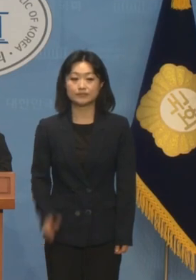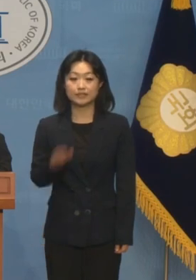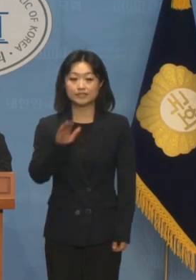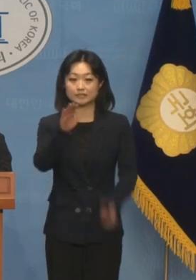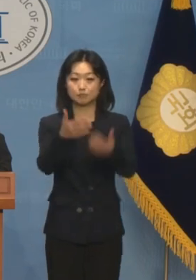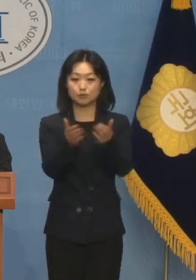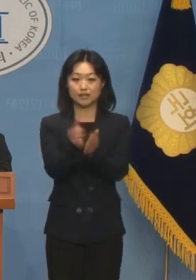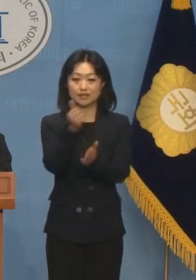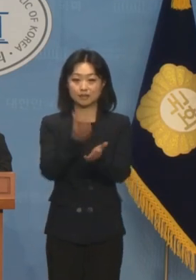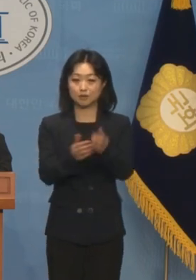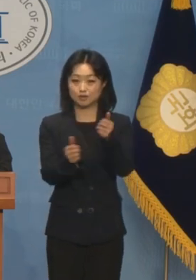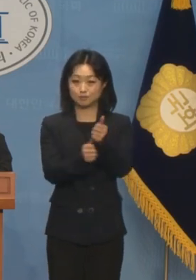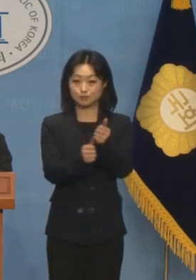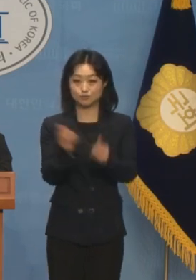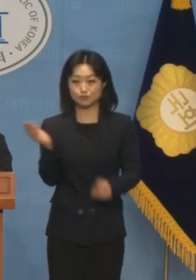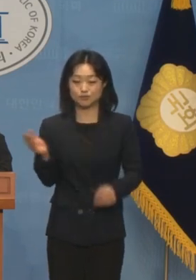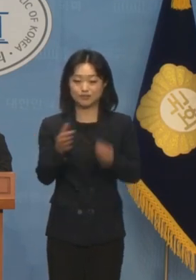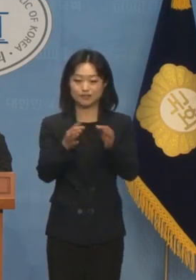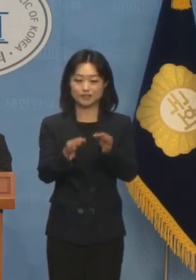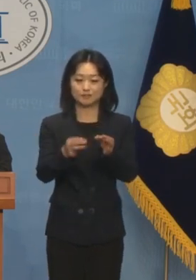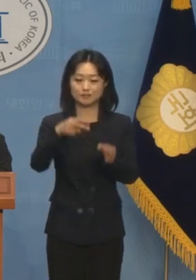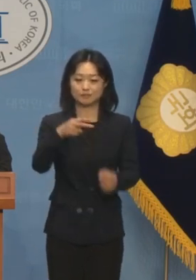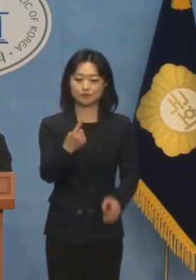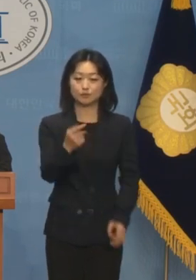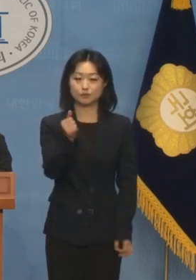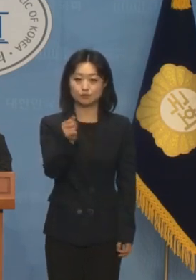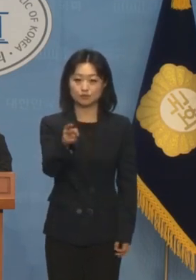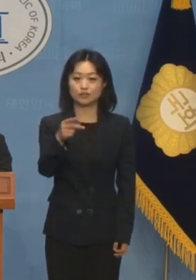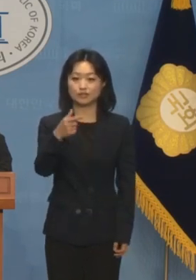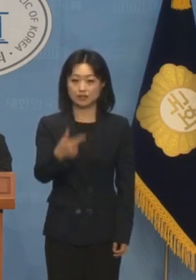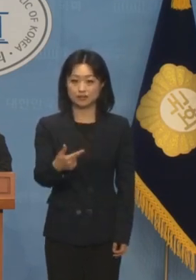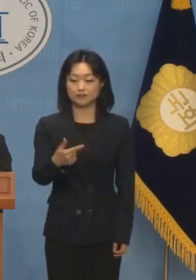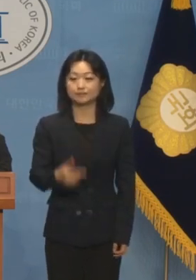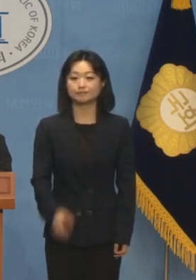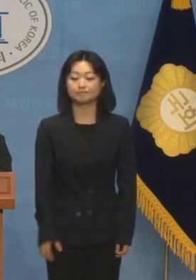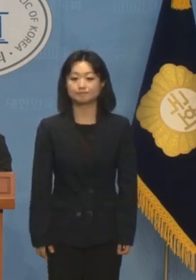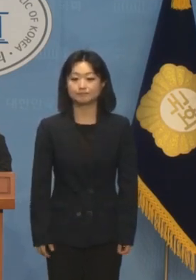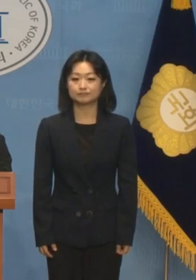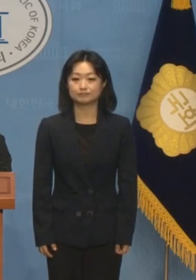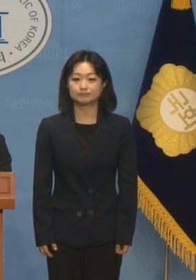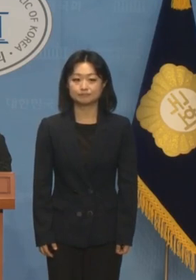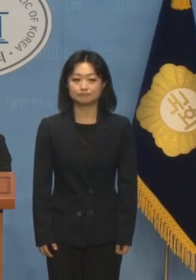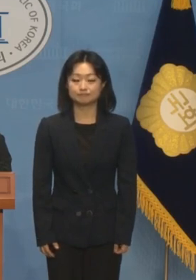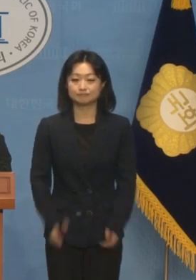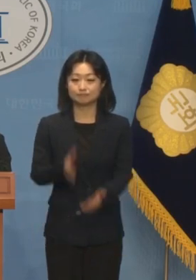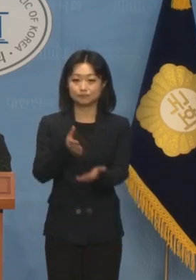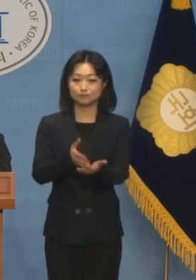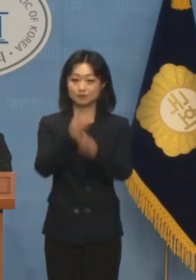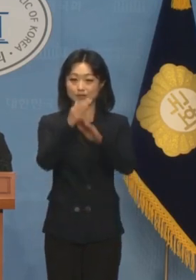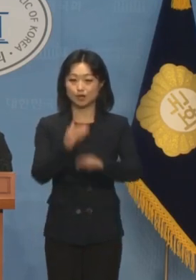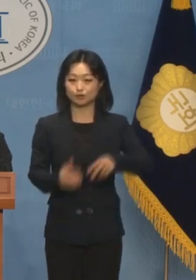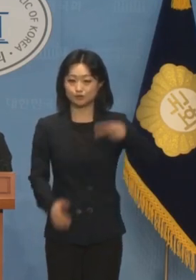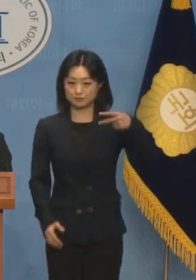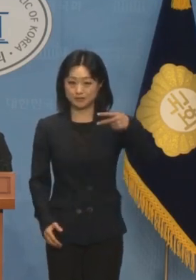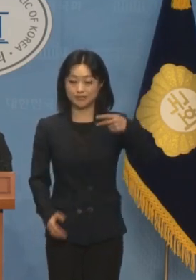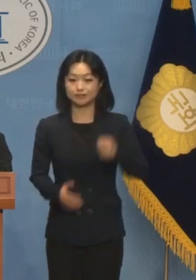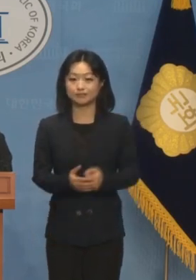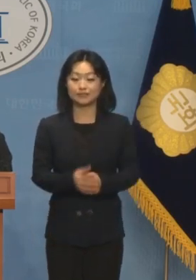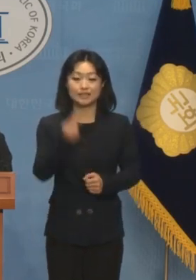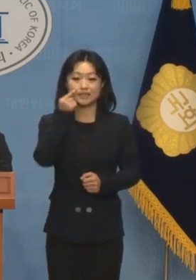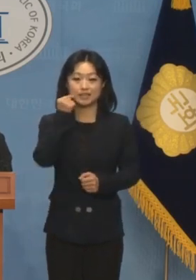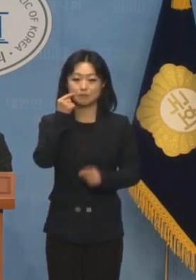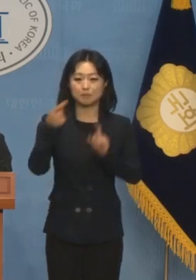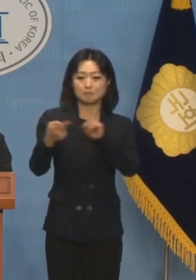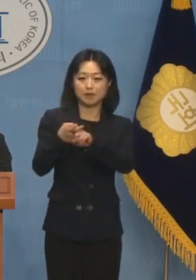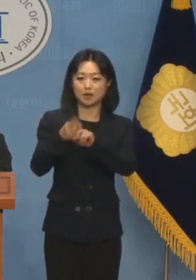진보당 부대변인 김도연입니다. 오전 브리핑 시작하겠습니다. 총 2건입니다. 친일